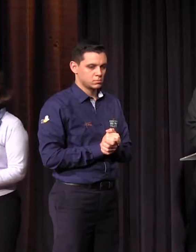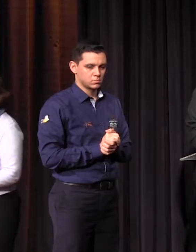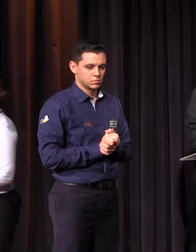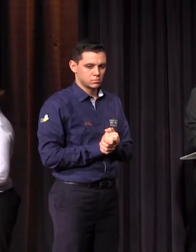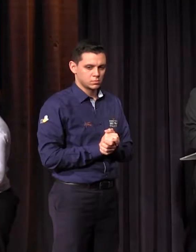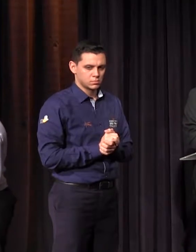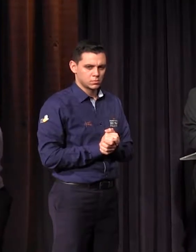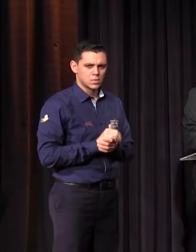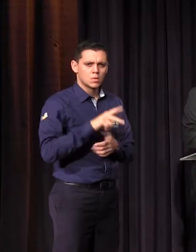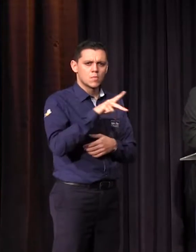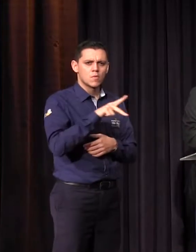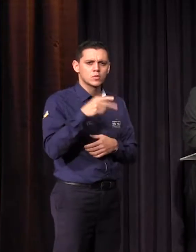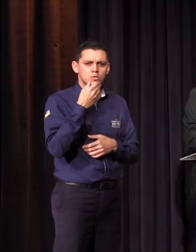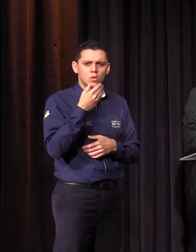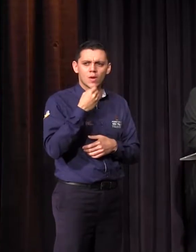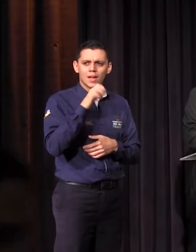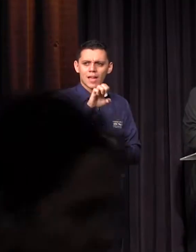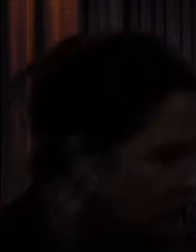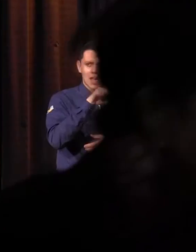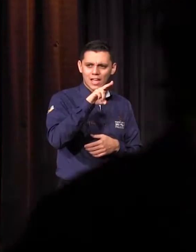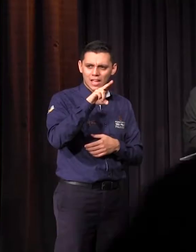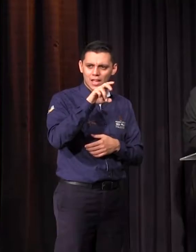professor edson diretor regional